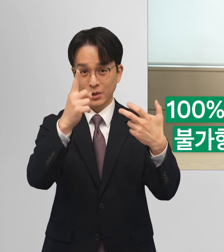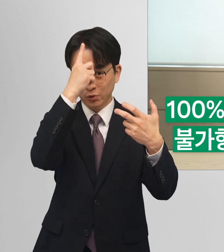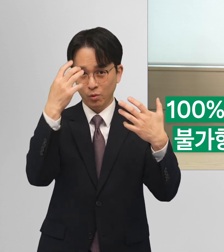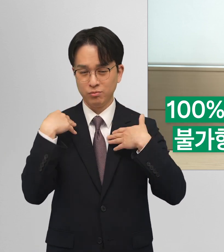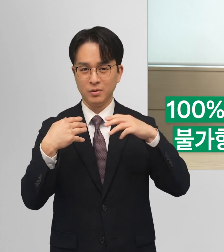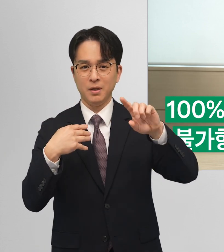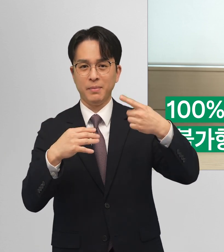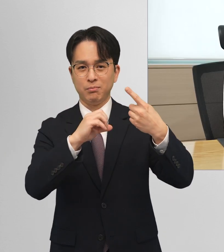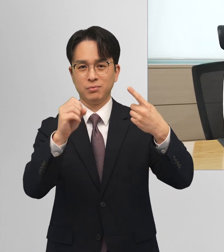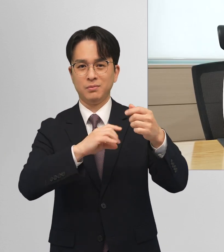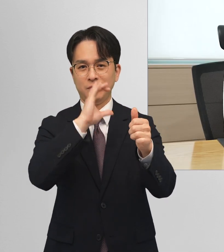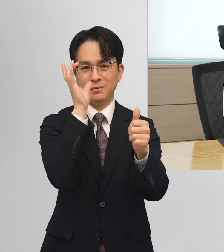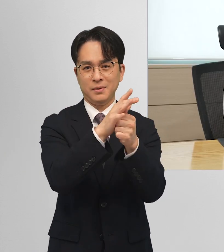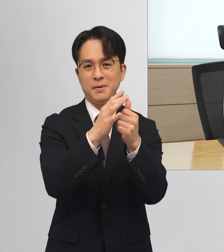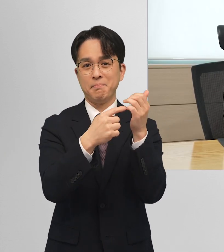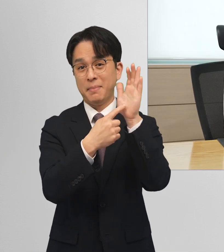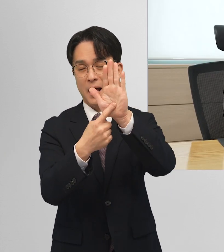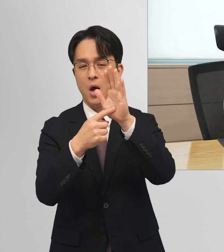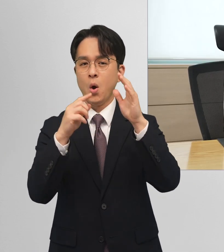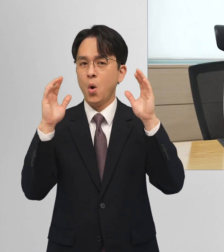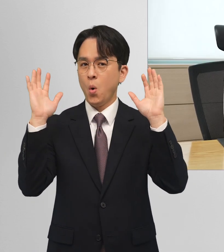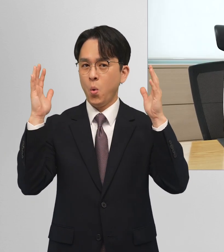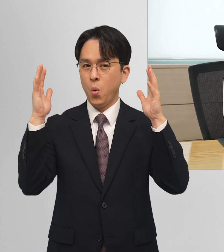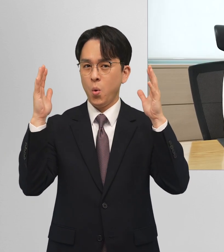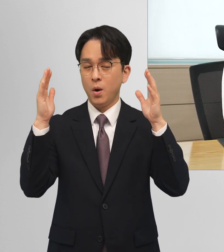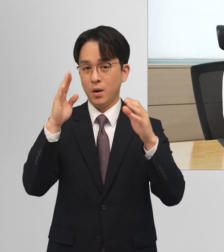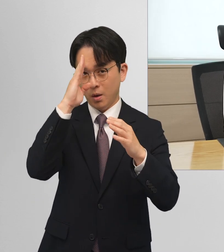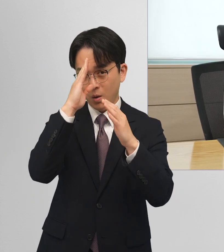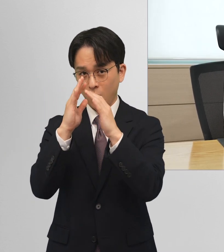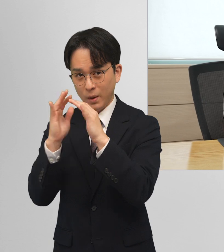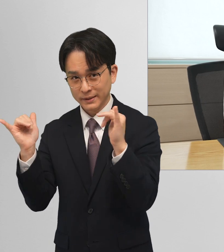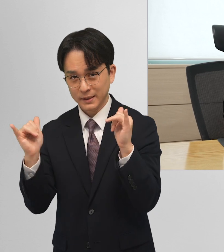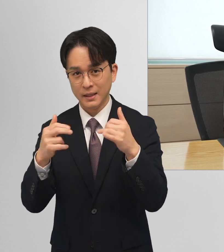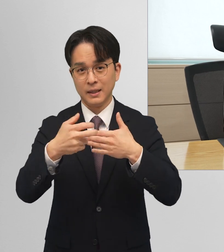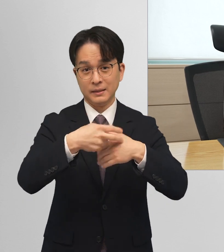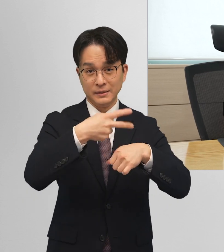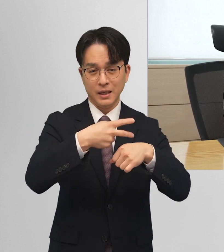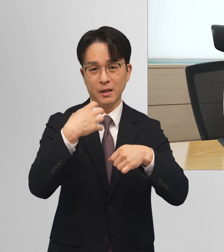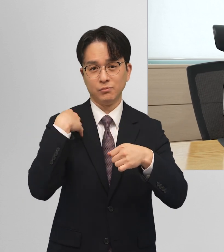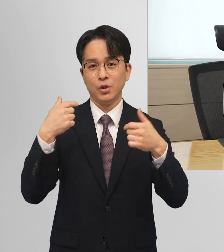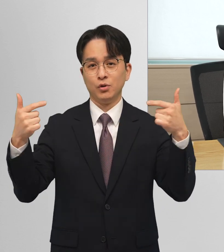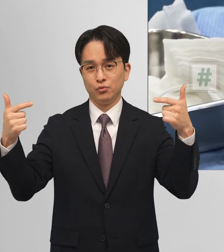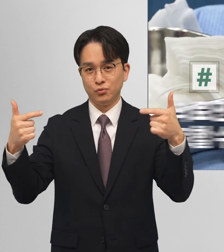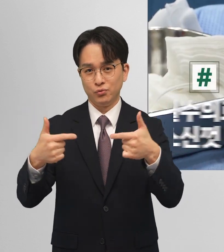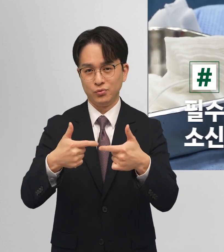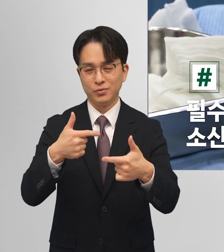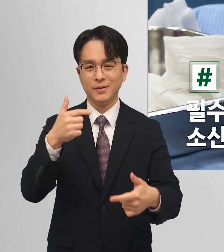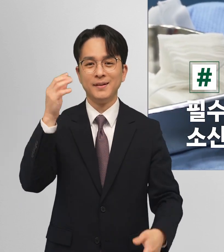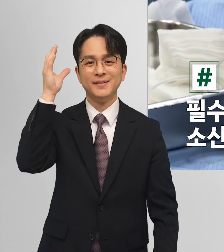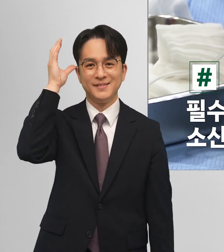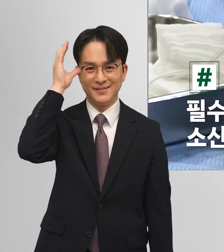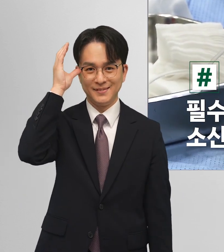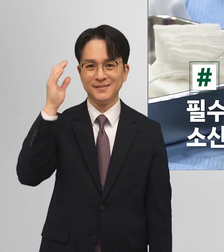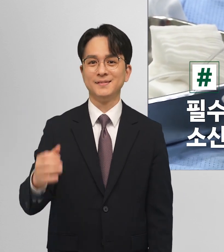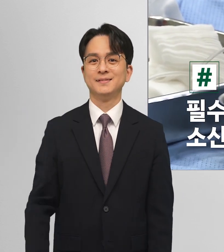보상을 강화했는데요. 힘들었던 환자는 물론 의사들에게도 그 부담이 줄어들 것으로 생각됩니다.